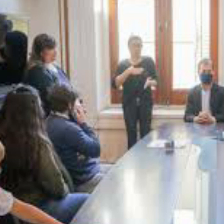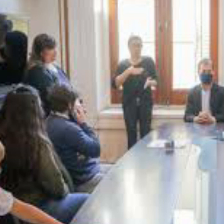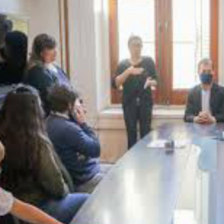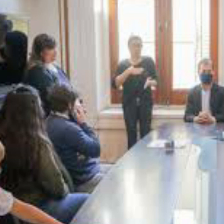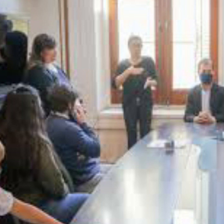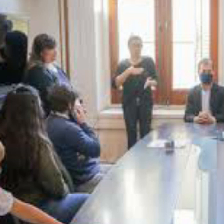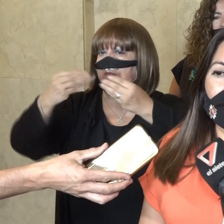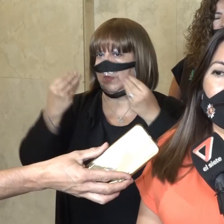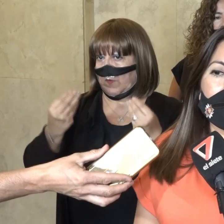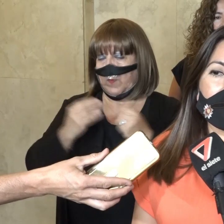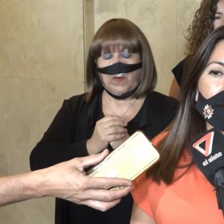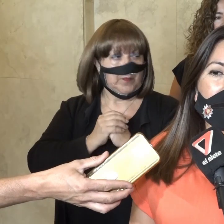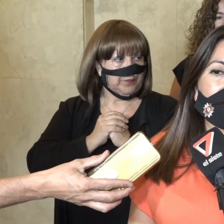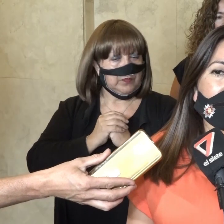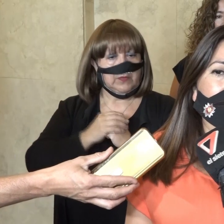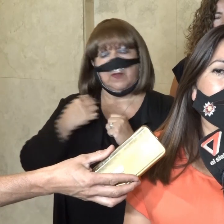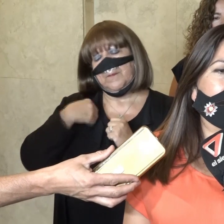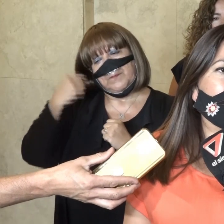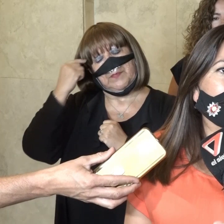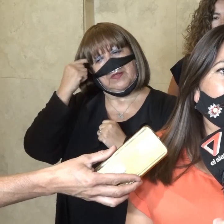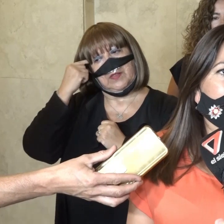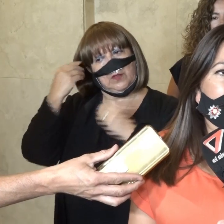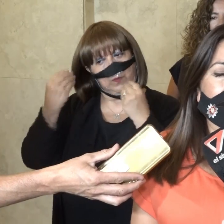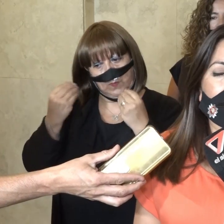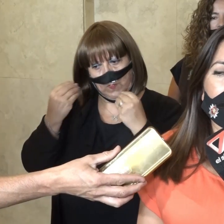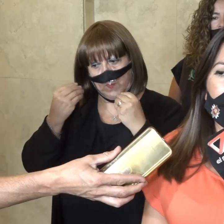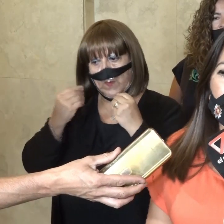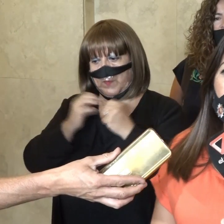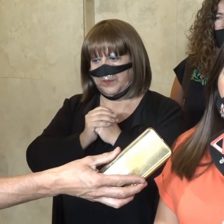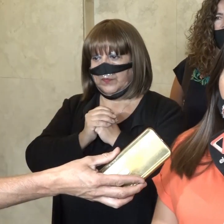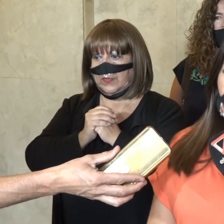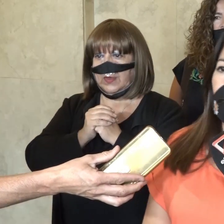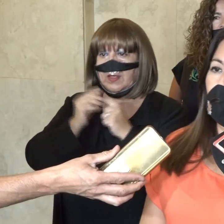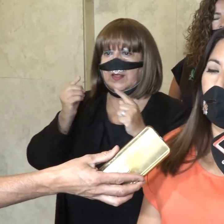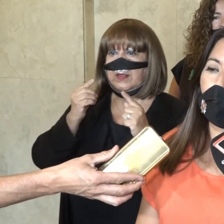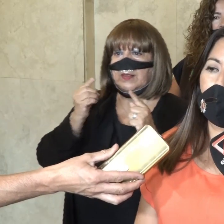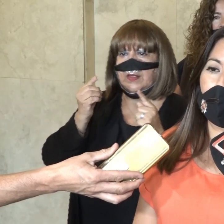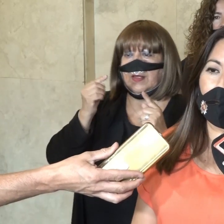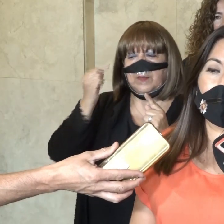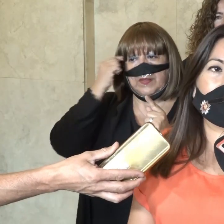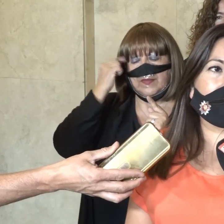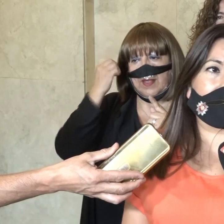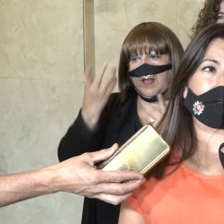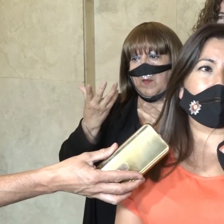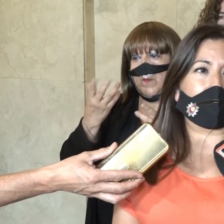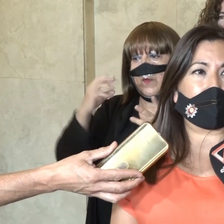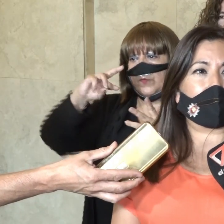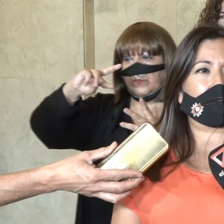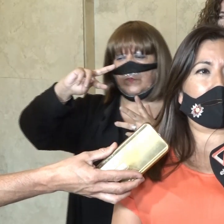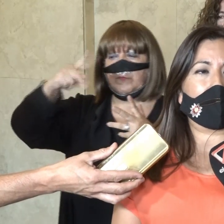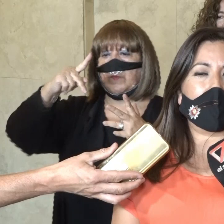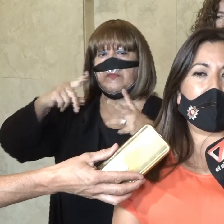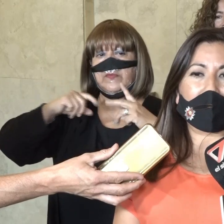tenga. En realidad nosotros estamos pensando, y es una política de la Subsecretaría de